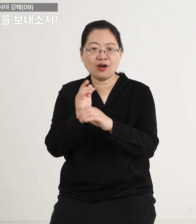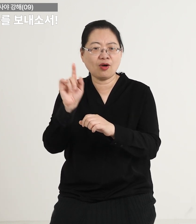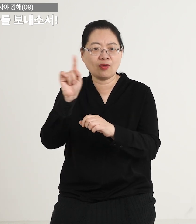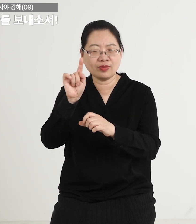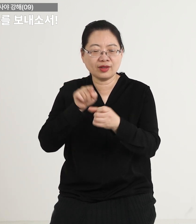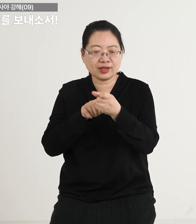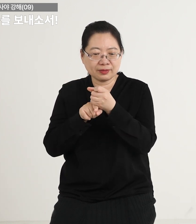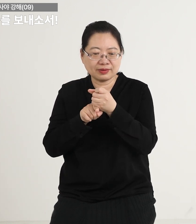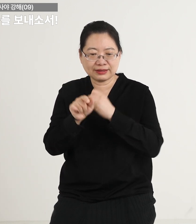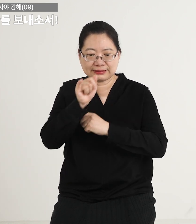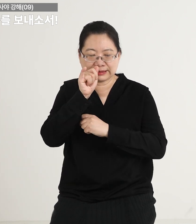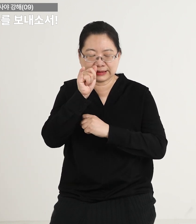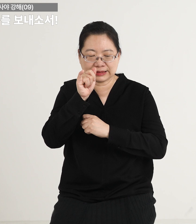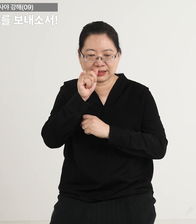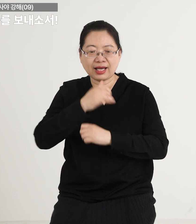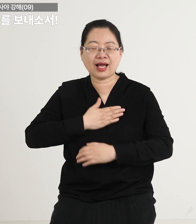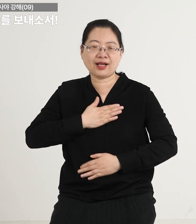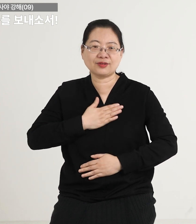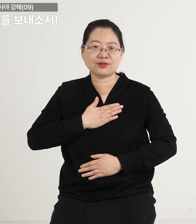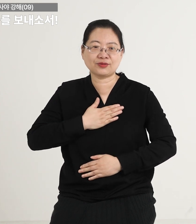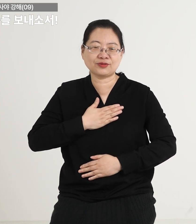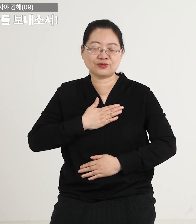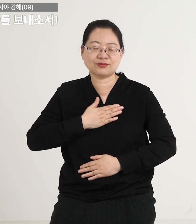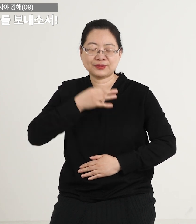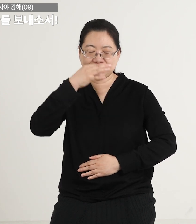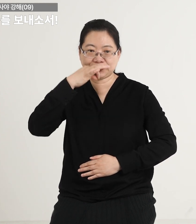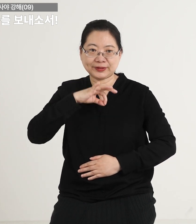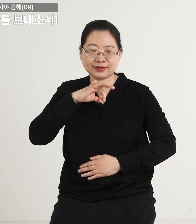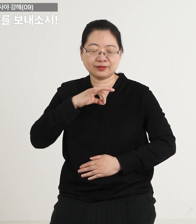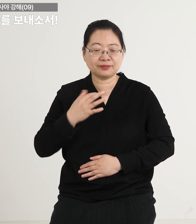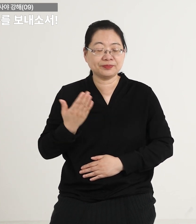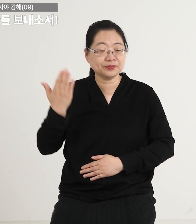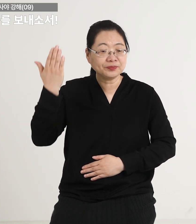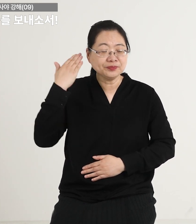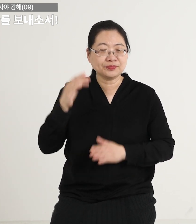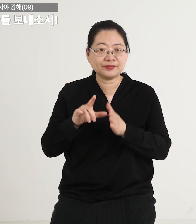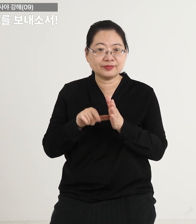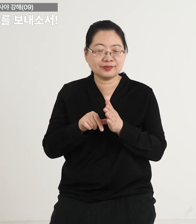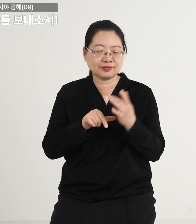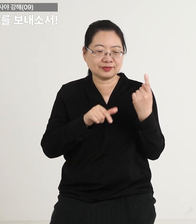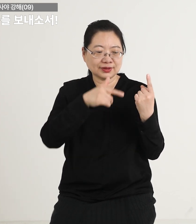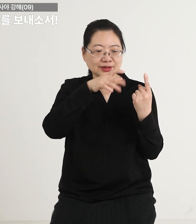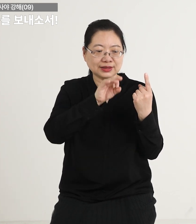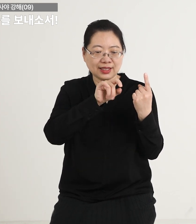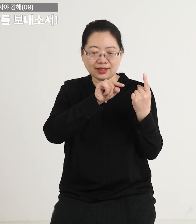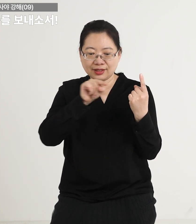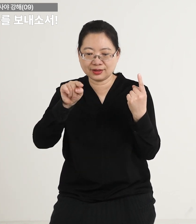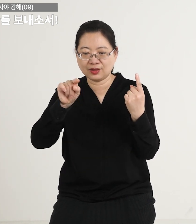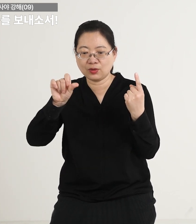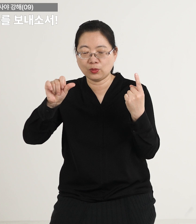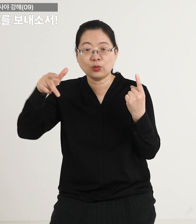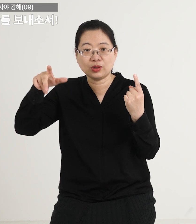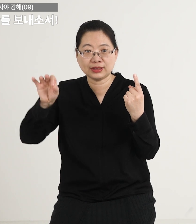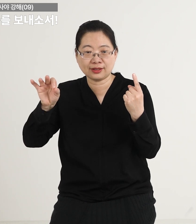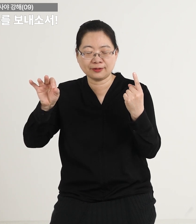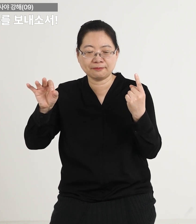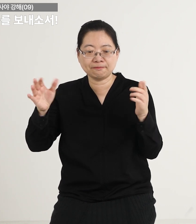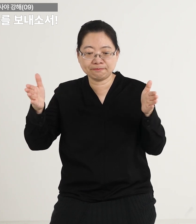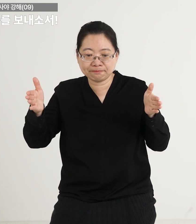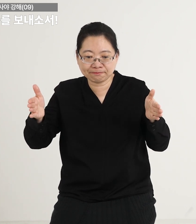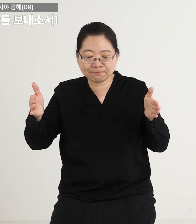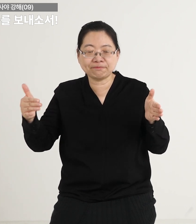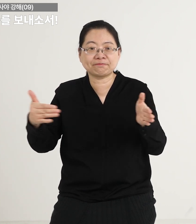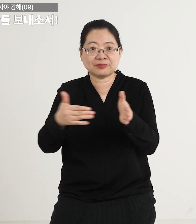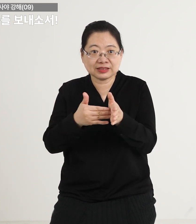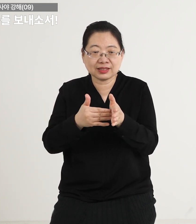것 같아요. 지난 시간까지는 1장서부터 5장까지를 마무리하는